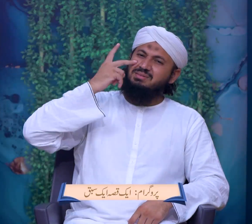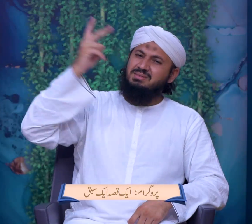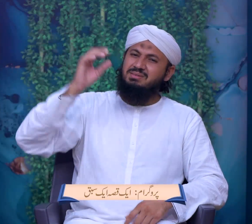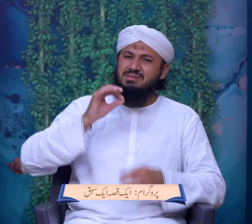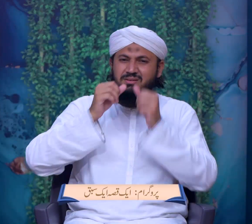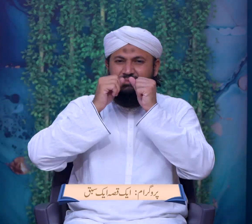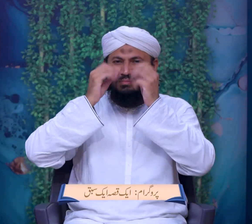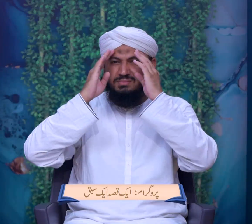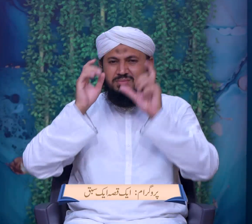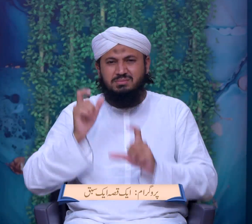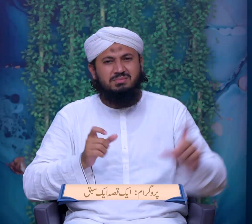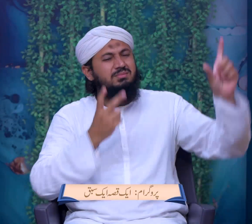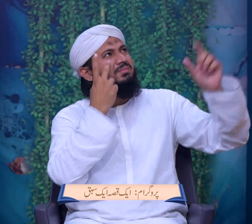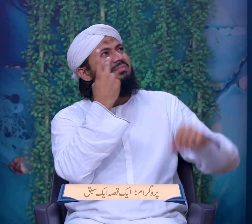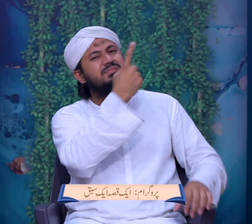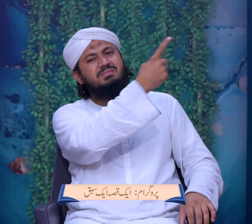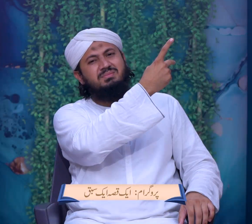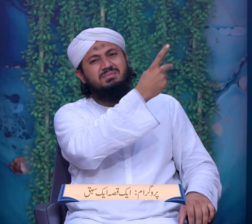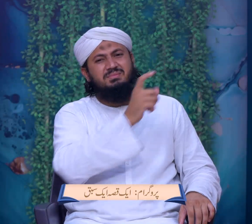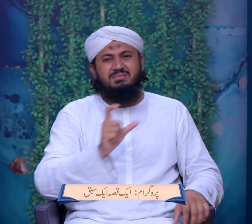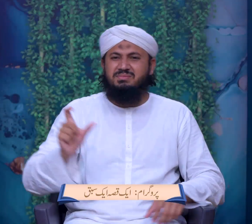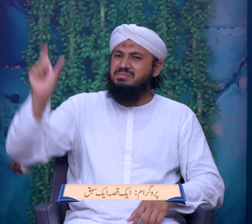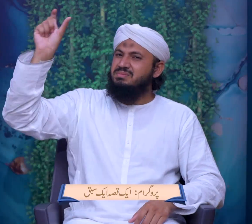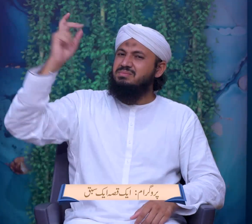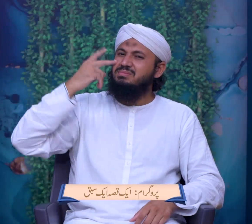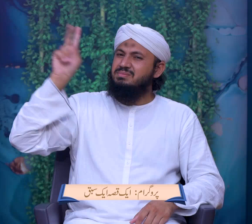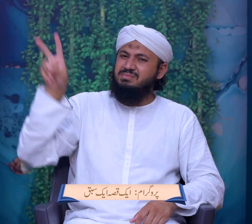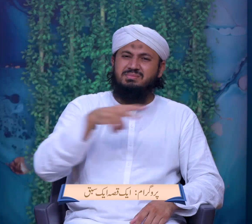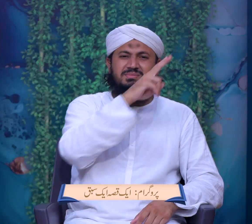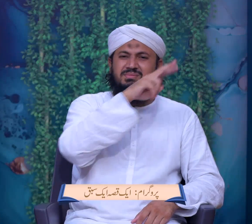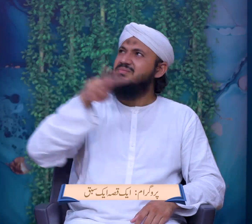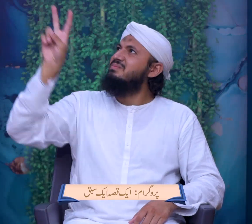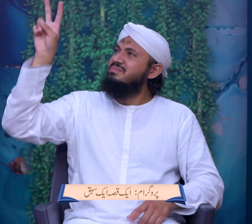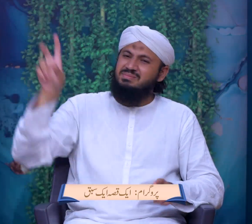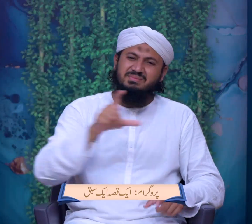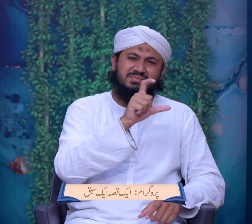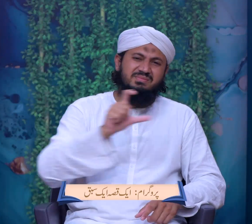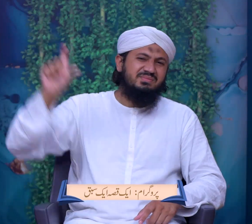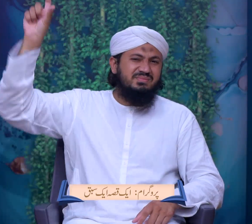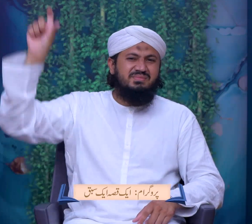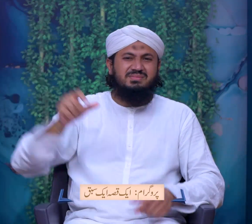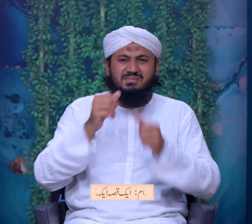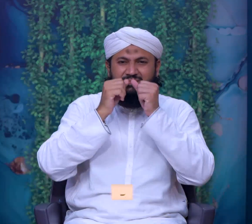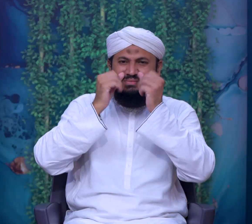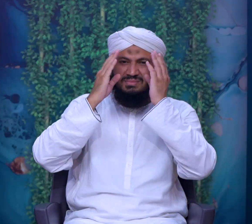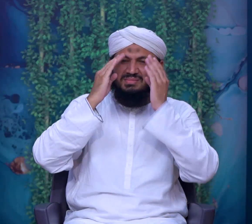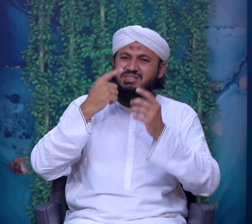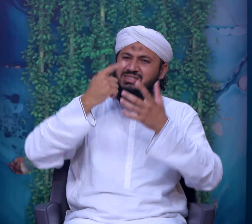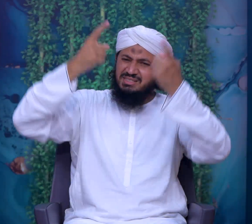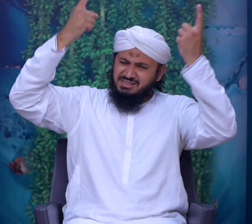کبھی آپ علیہ الصلوۃ والسلام کے چہرہ انور کو دیکھتا تو مجھے آپ کا چہرہ چاند سے بھی زیادہ خوبصورت نظر آتا تھا۔ مفتی احمد